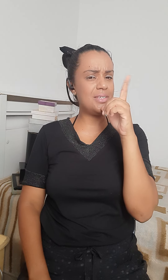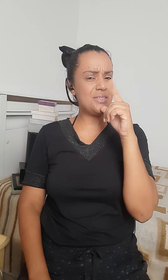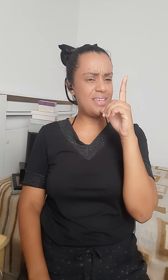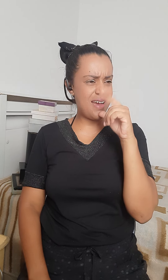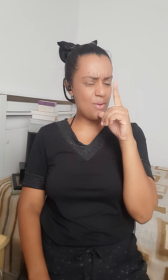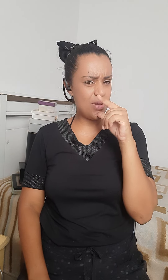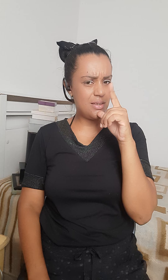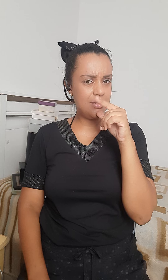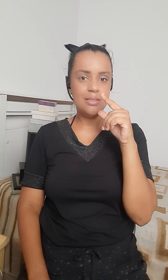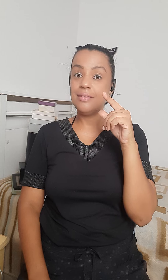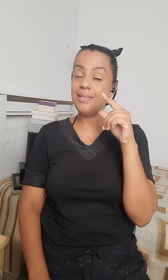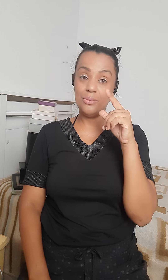isso é água? Não, né?